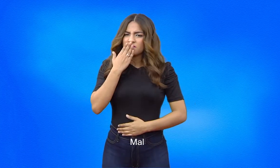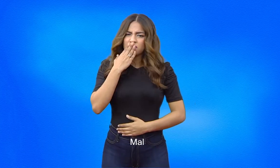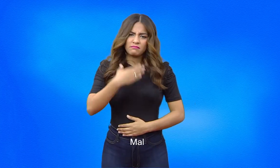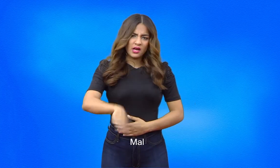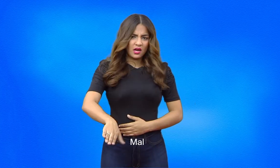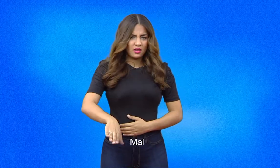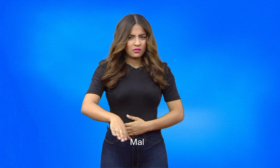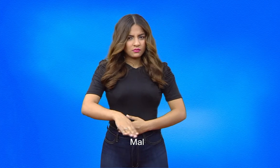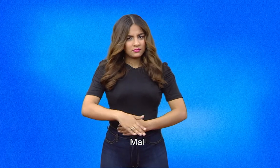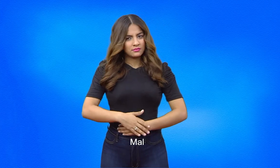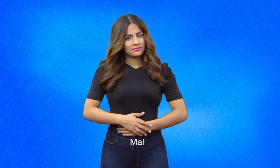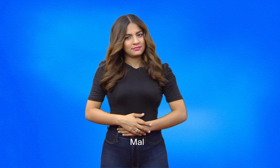Mal.